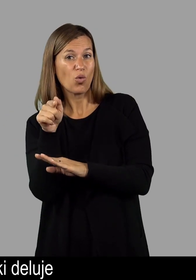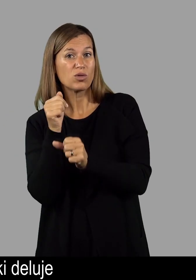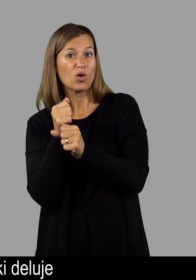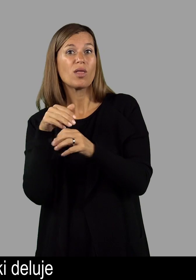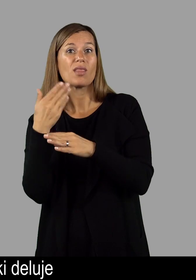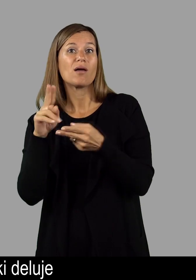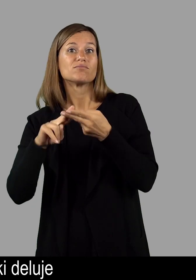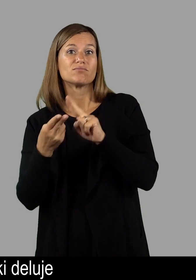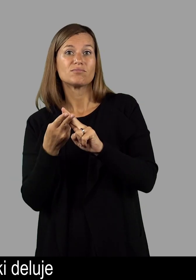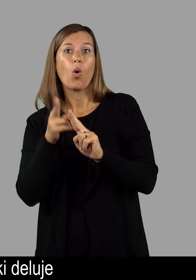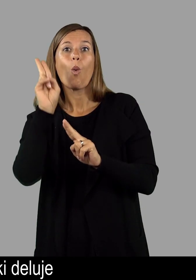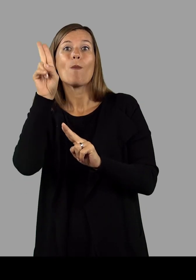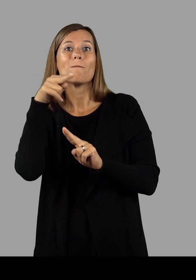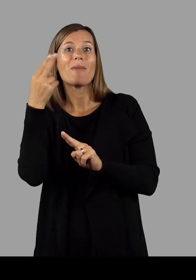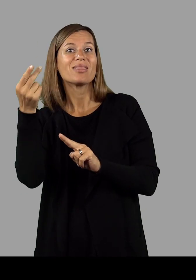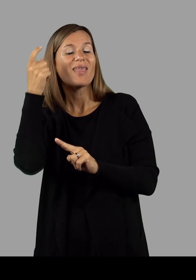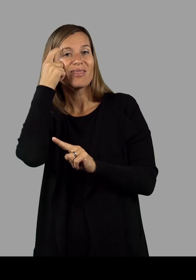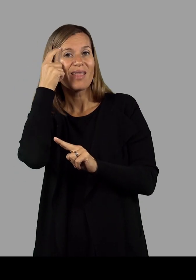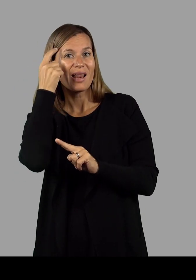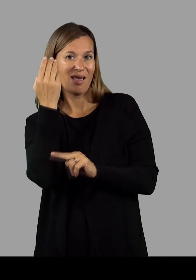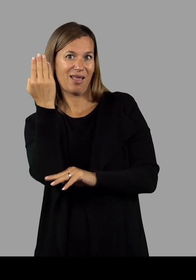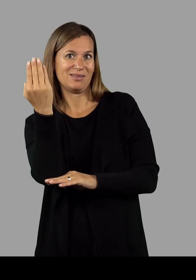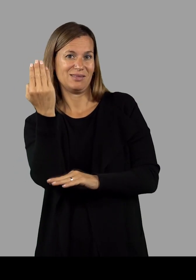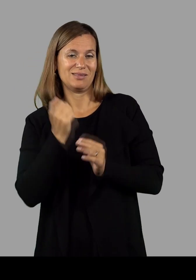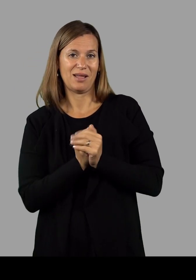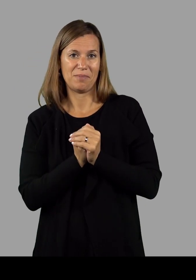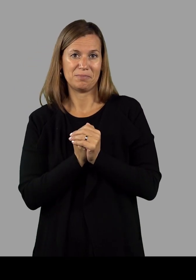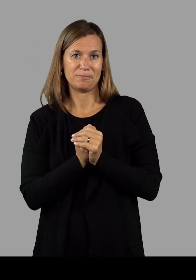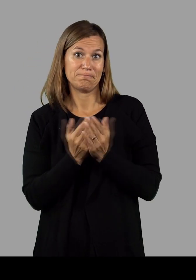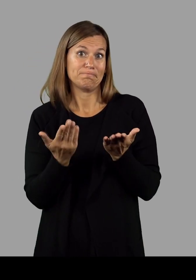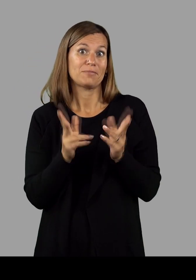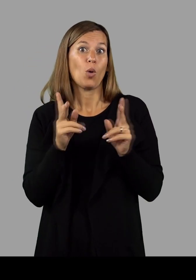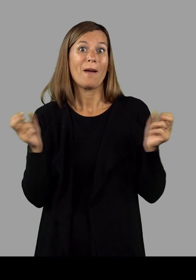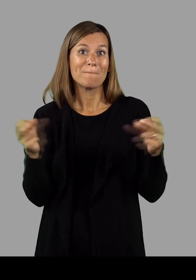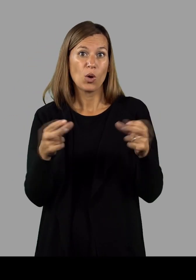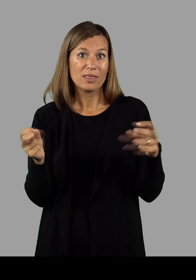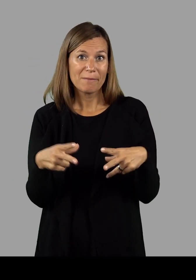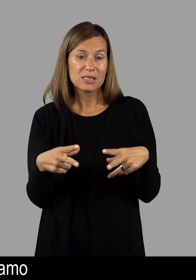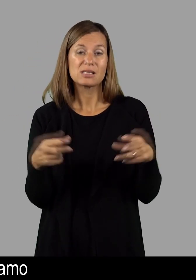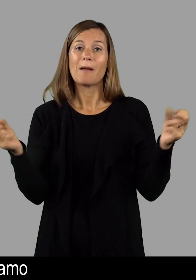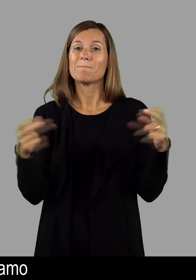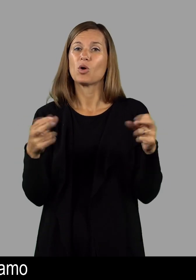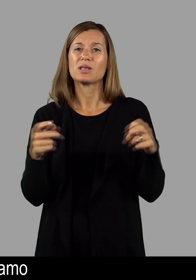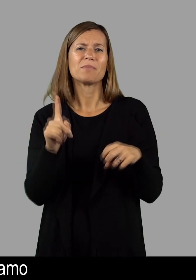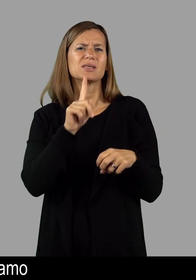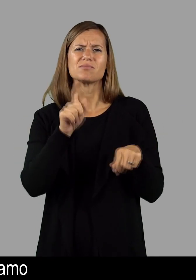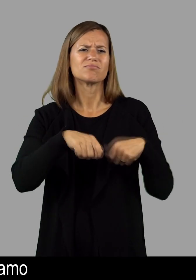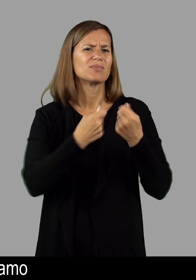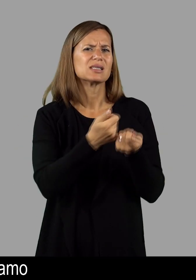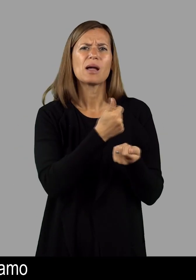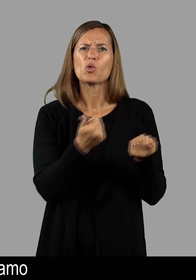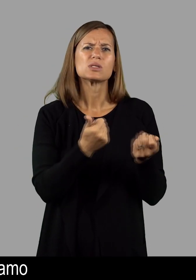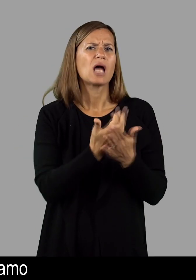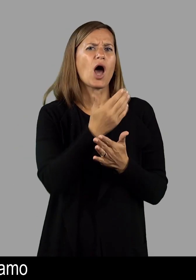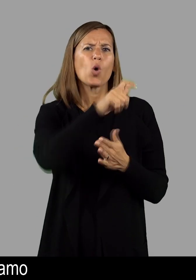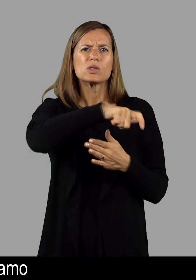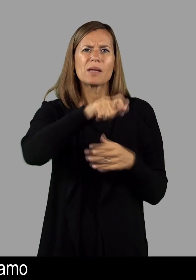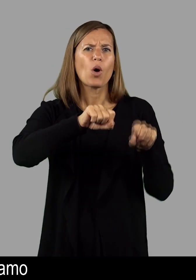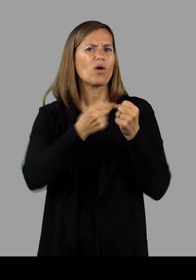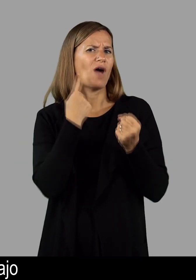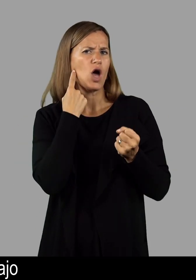umetne inteligence. Poglejmo si sedaj, kako je s podnapisi. Podnapisi niso namenjeni samo osebam z